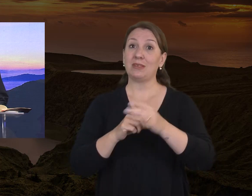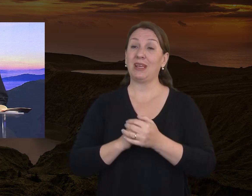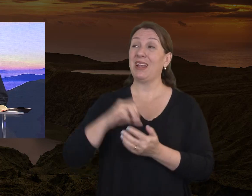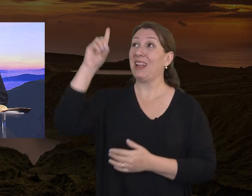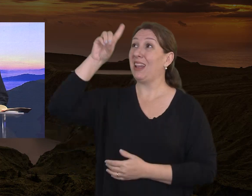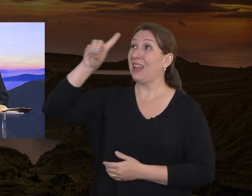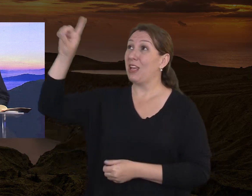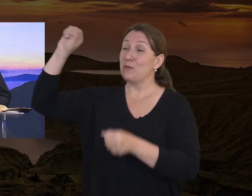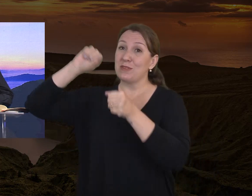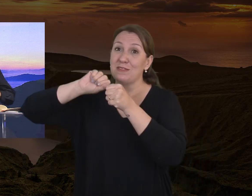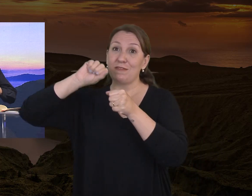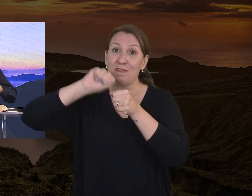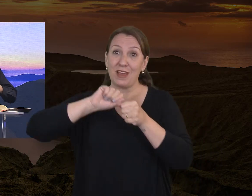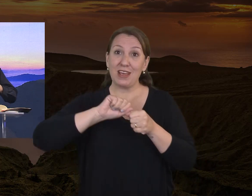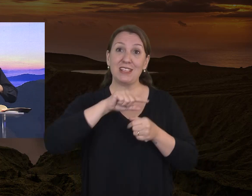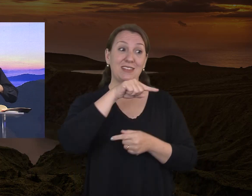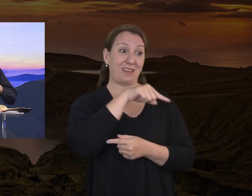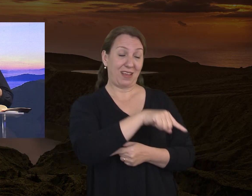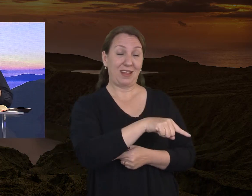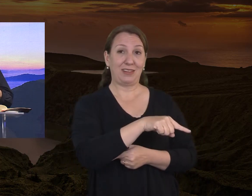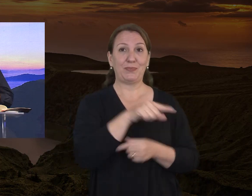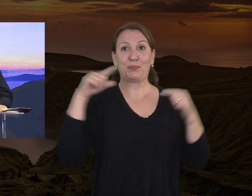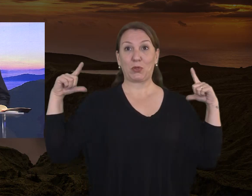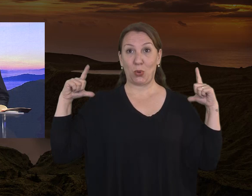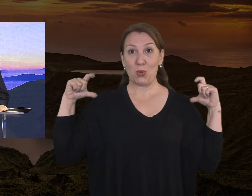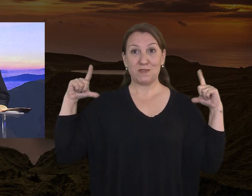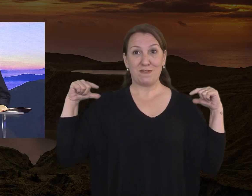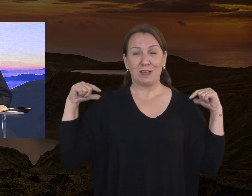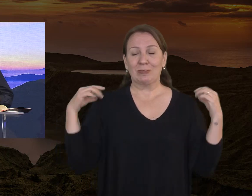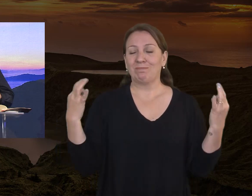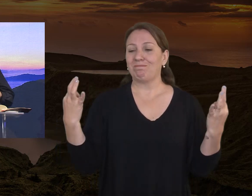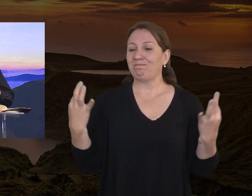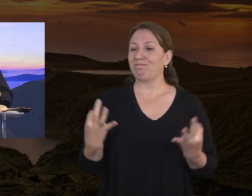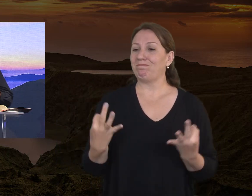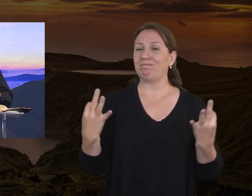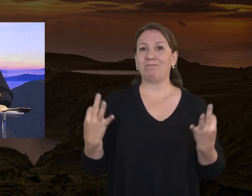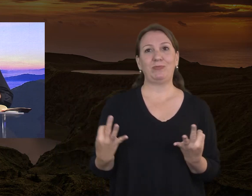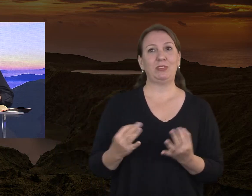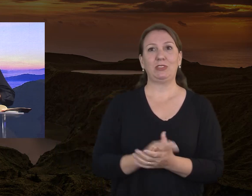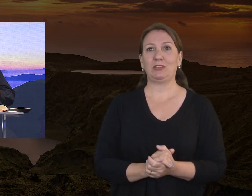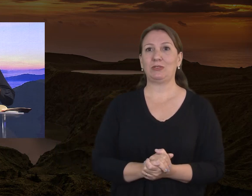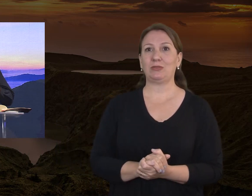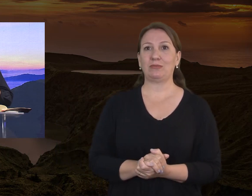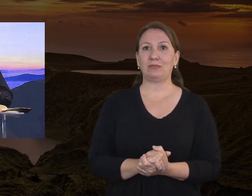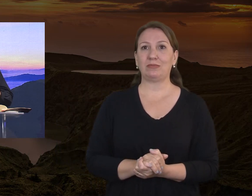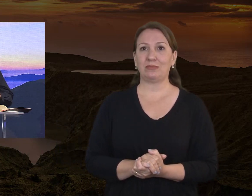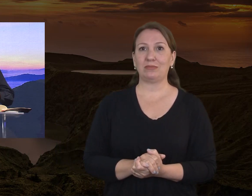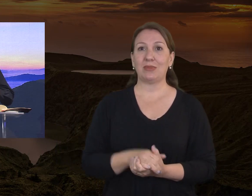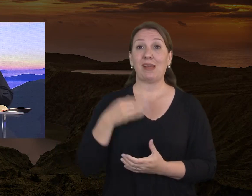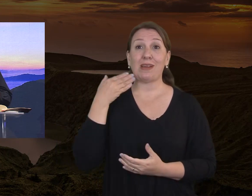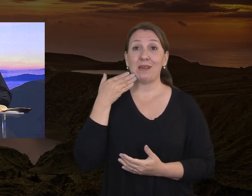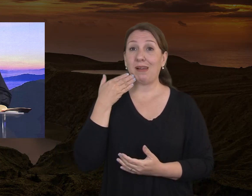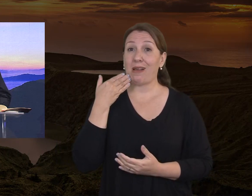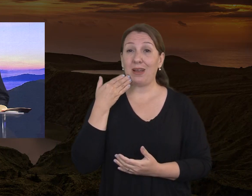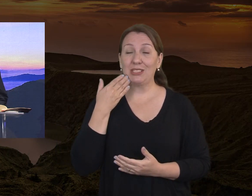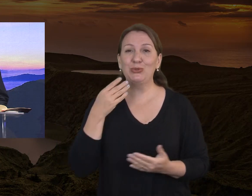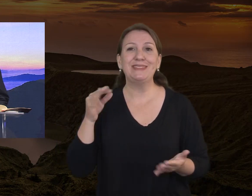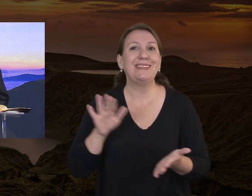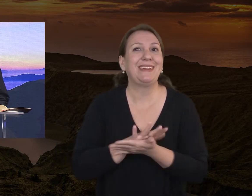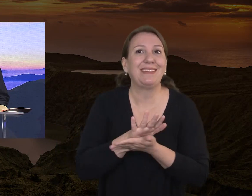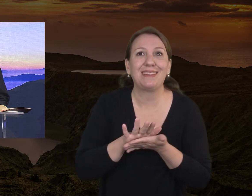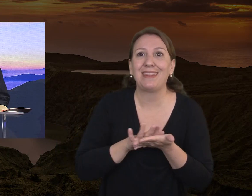de Deus. Nele não havia defeito, era forte também, em força, em